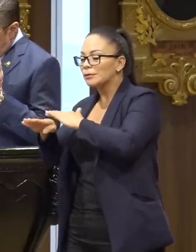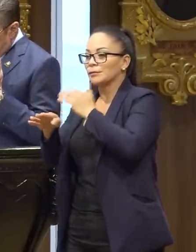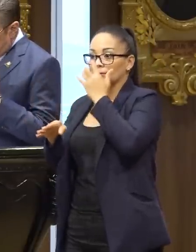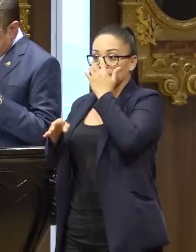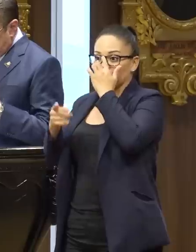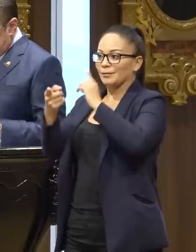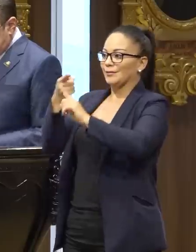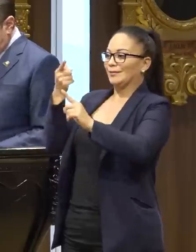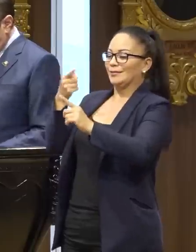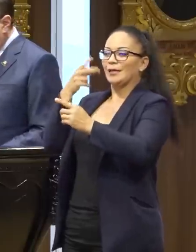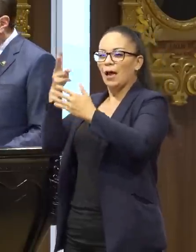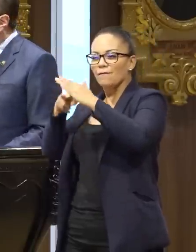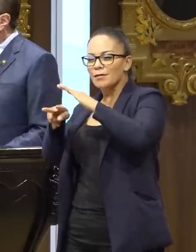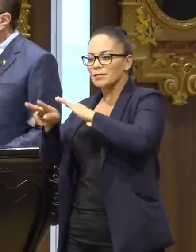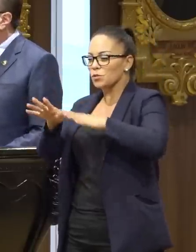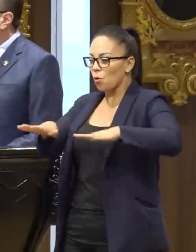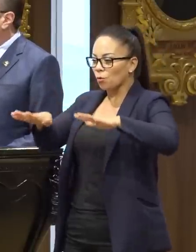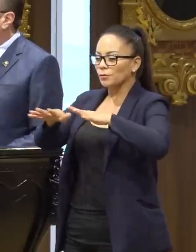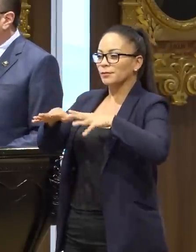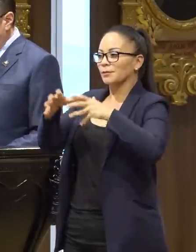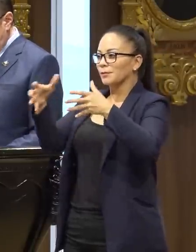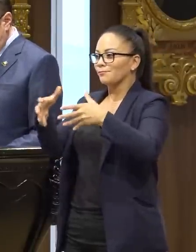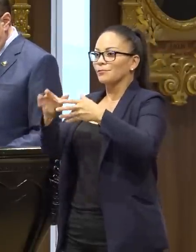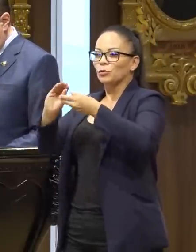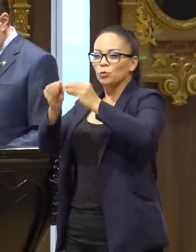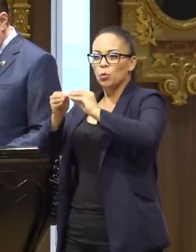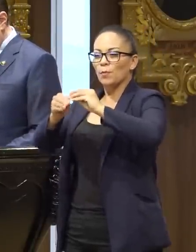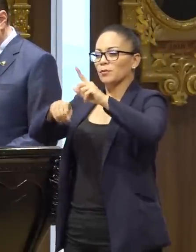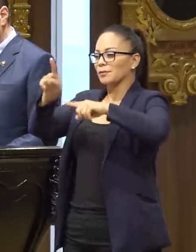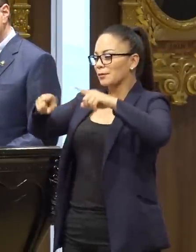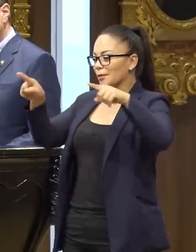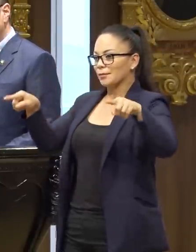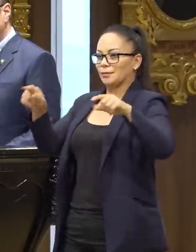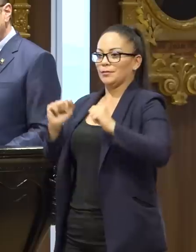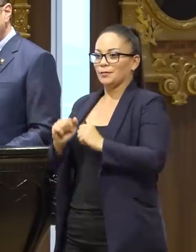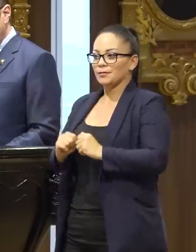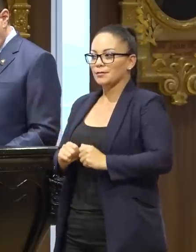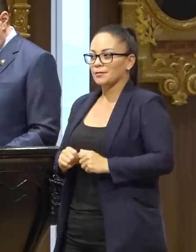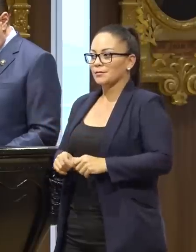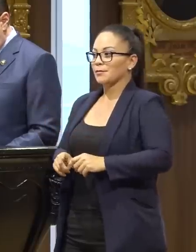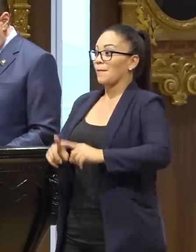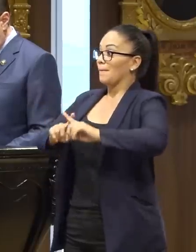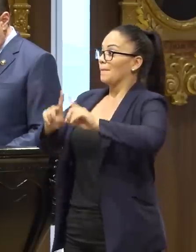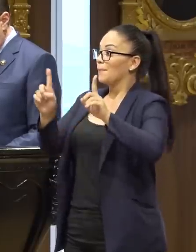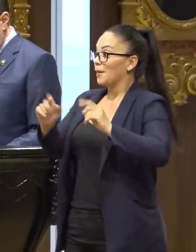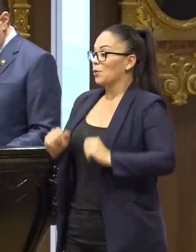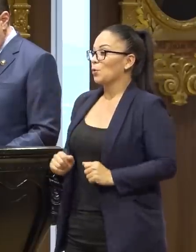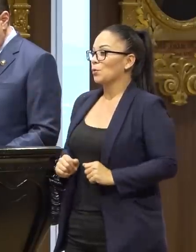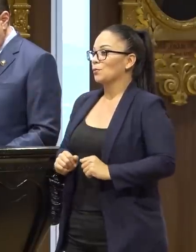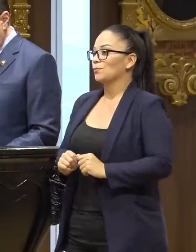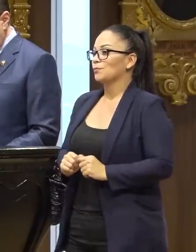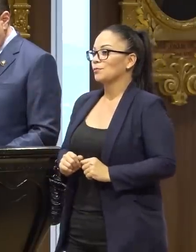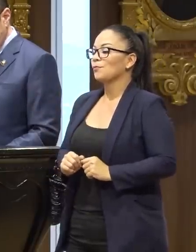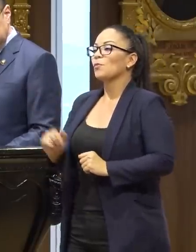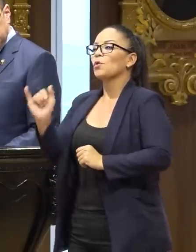unidimensional y estrecha de las cifras estadísticas, Pero como